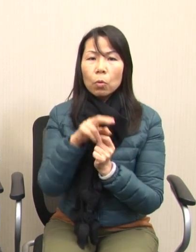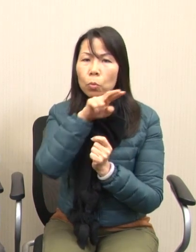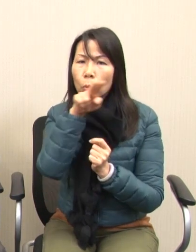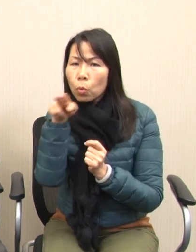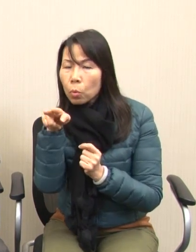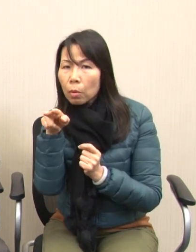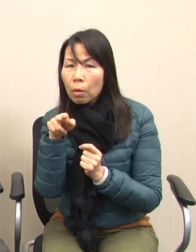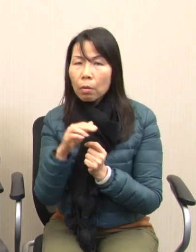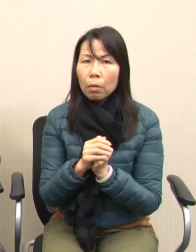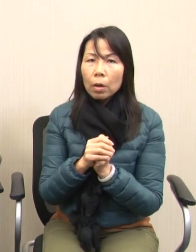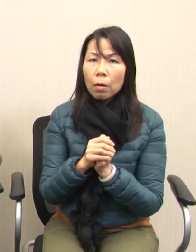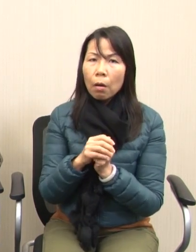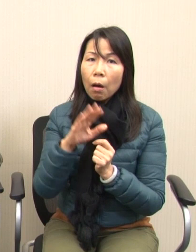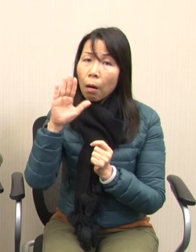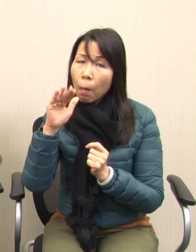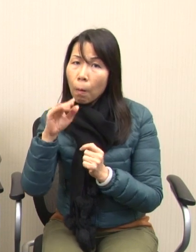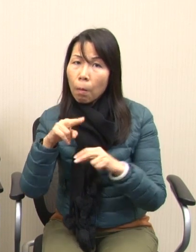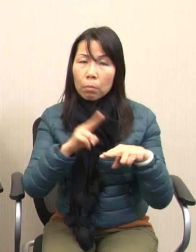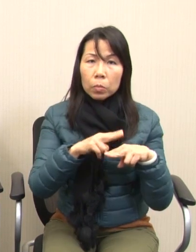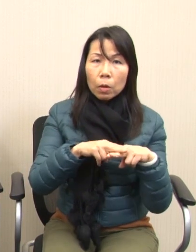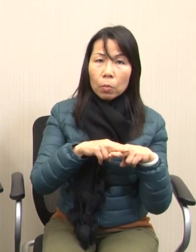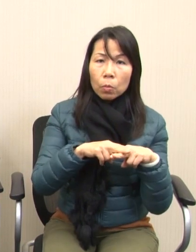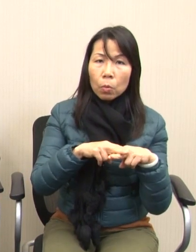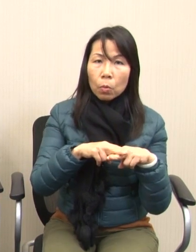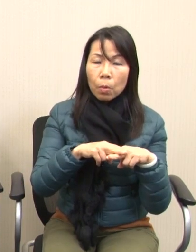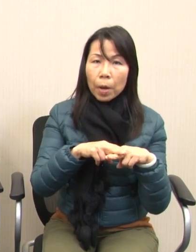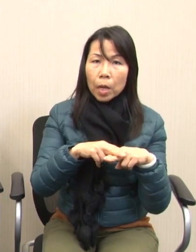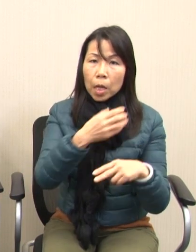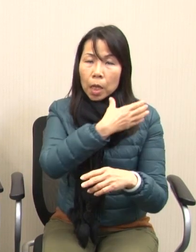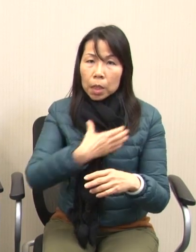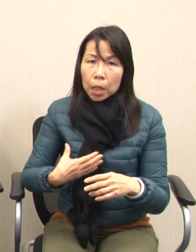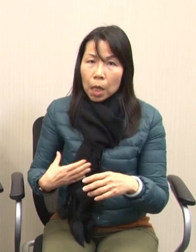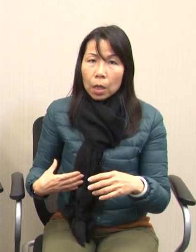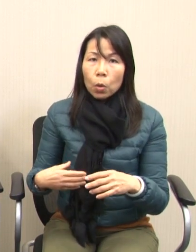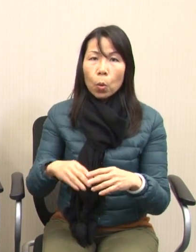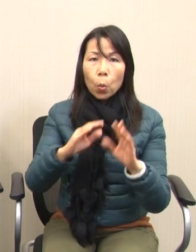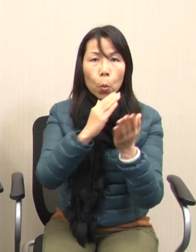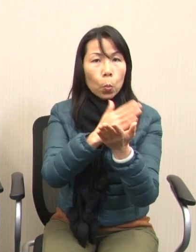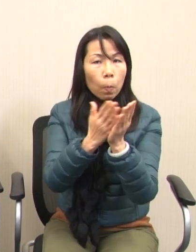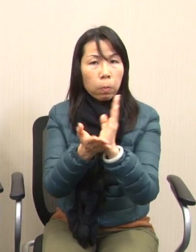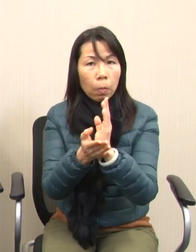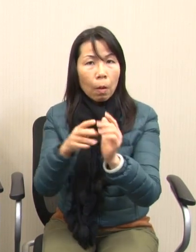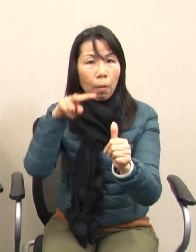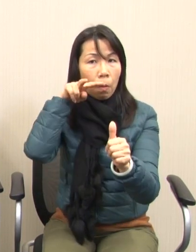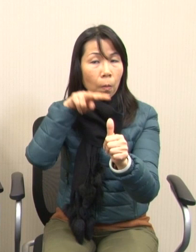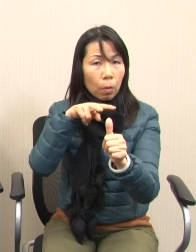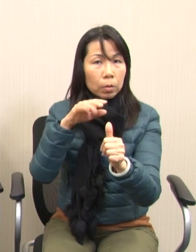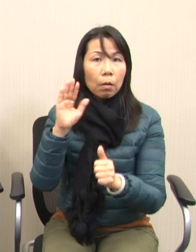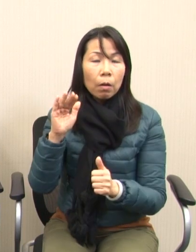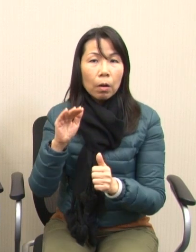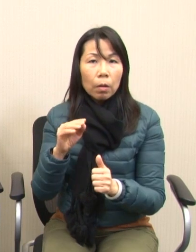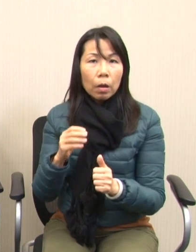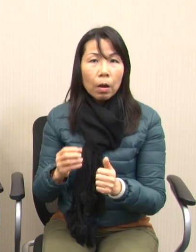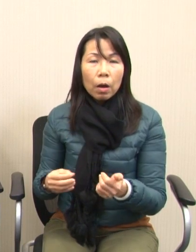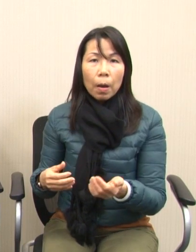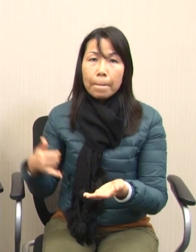勢，有可能中央為咗要令到整個選舉能夠可以控制，很可能最終只是放一個候選人的，就